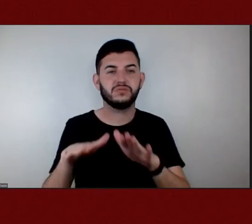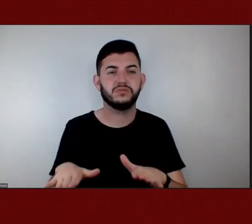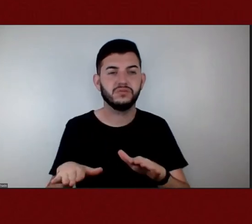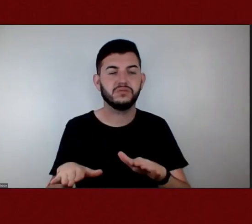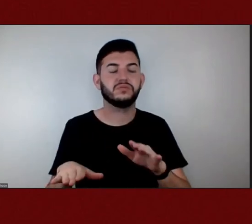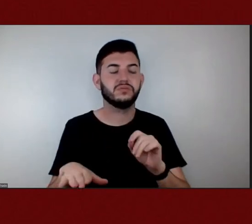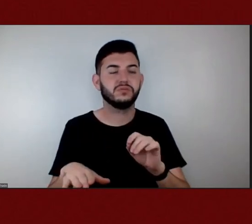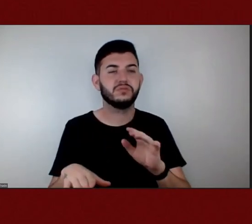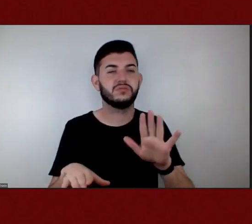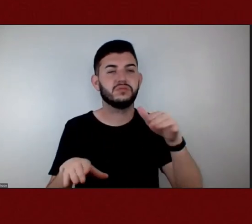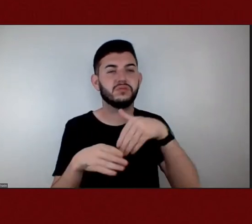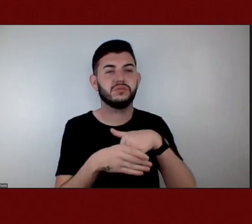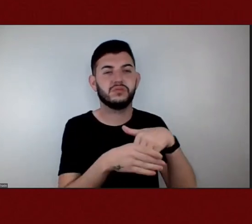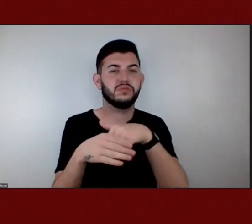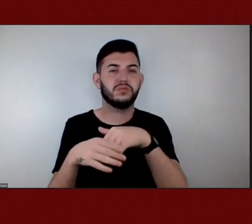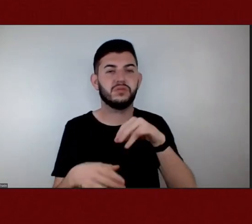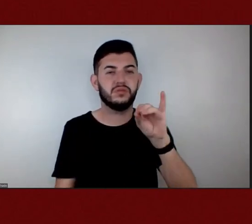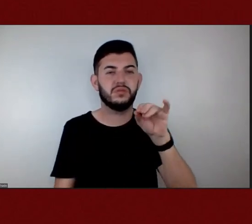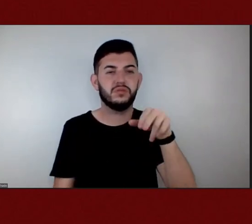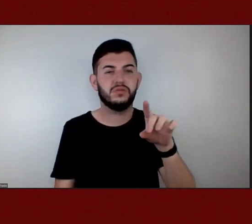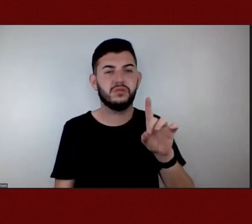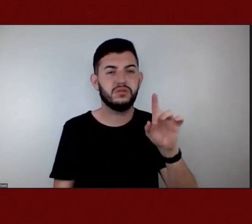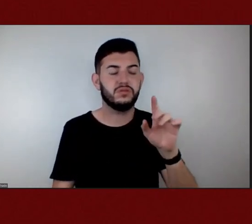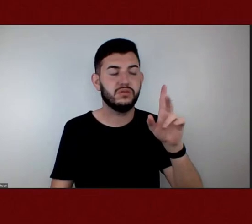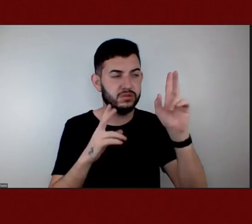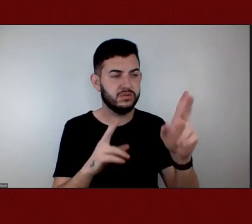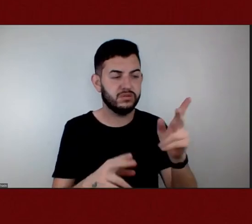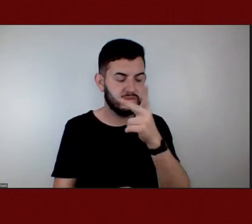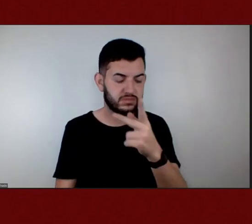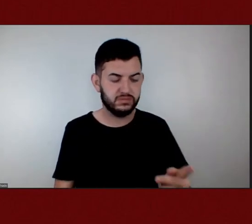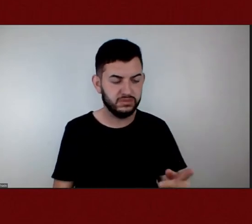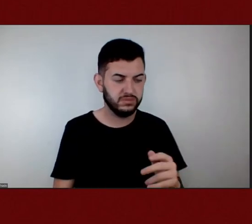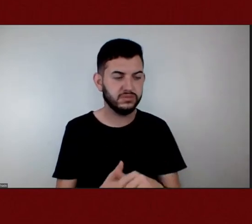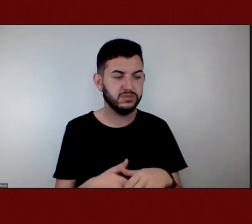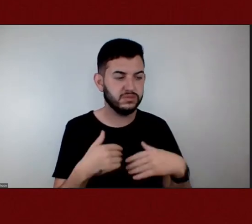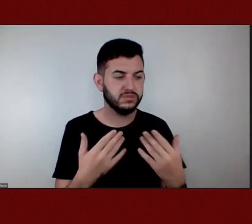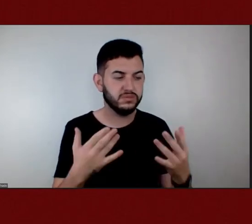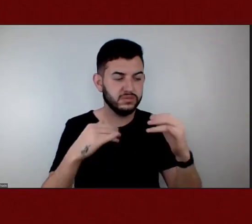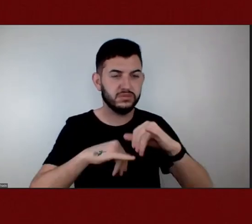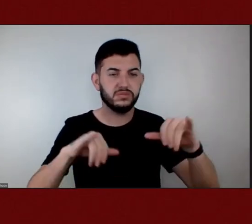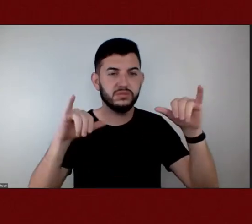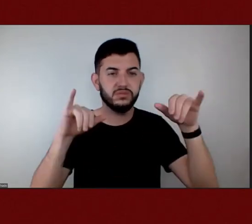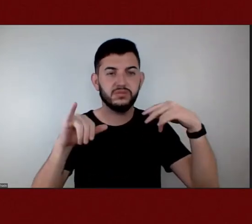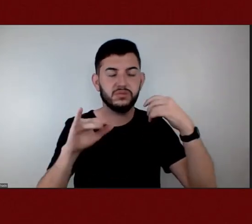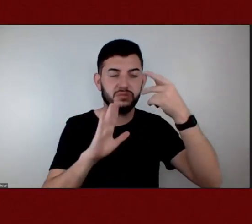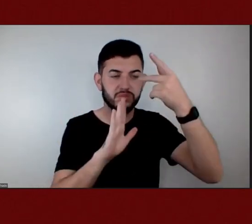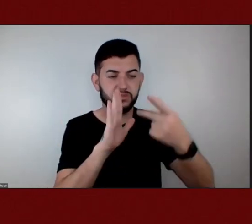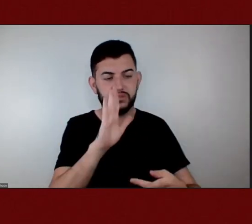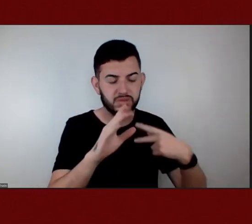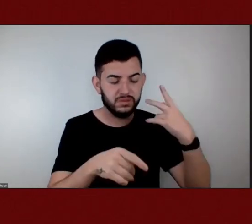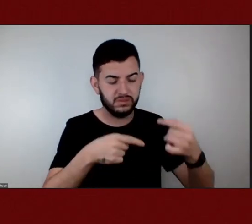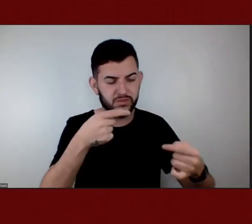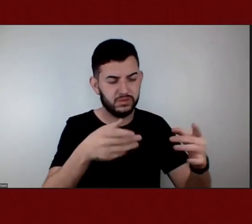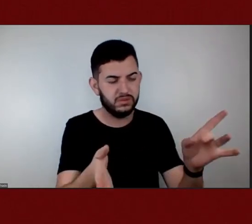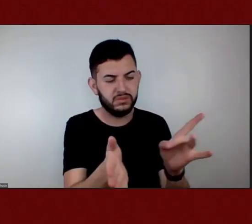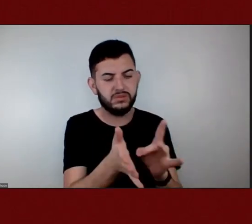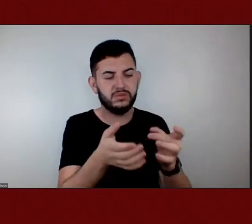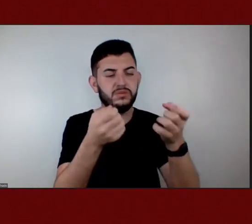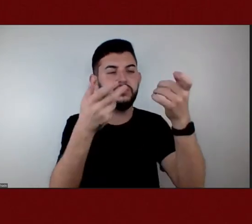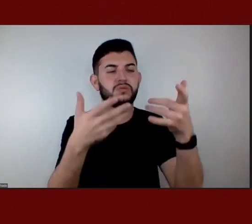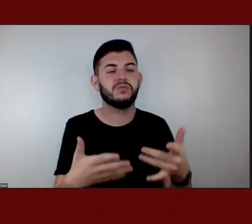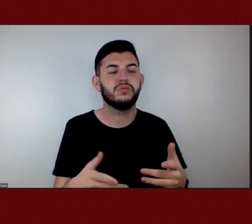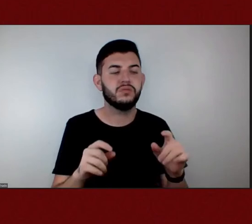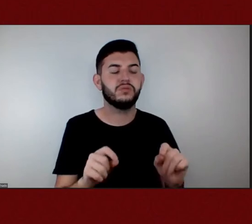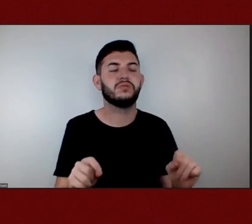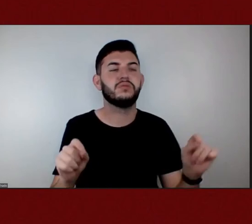Allende como presidente. E aí foi iniciado um projeto político original que, de certa forma,